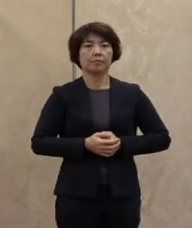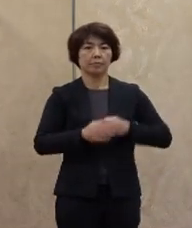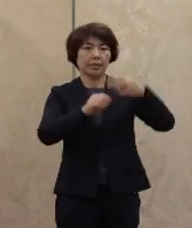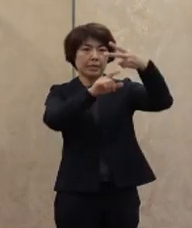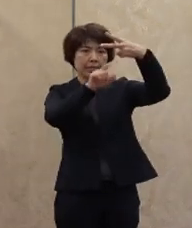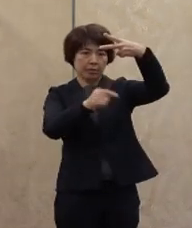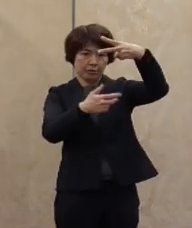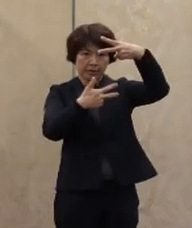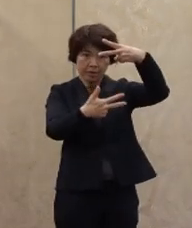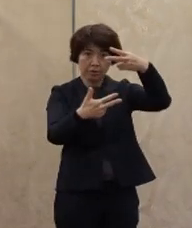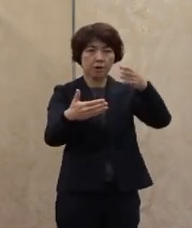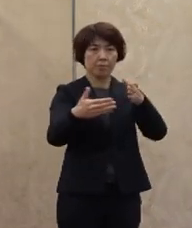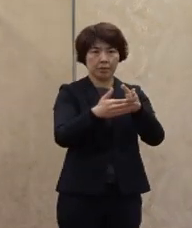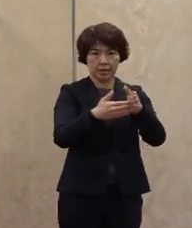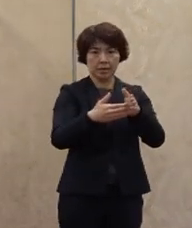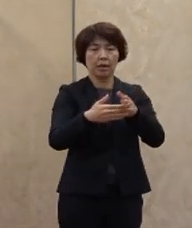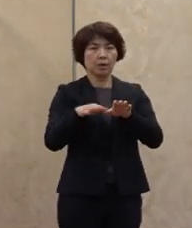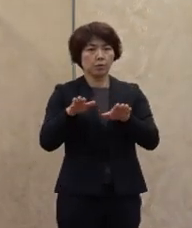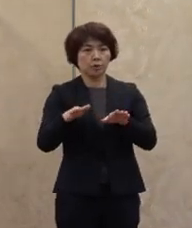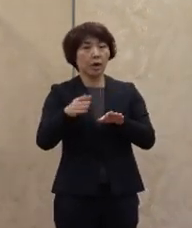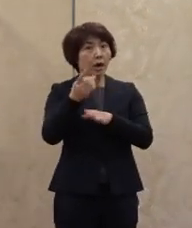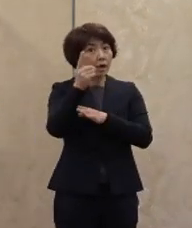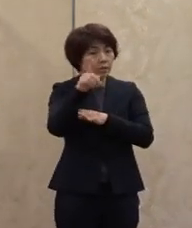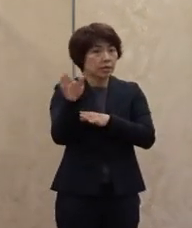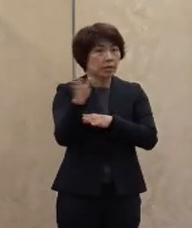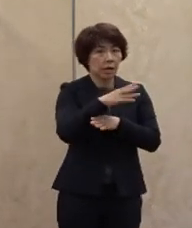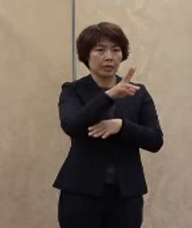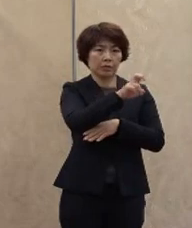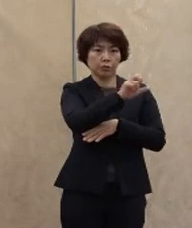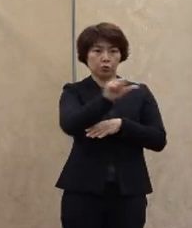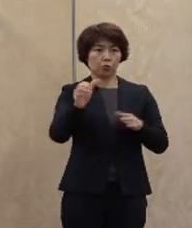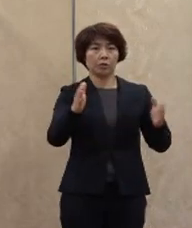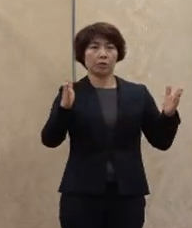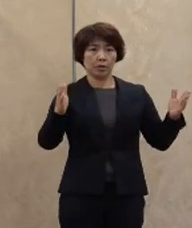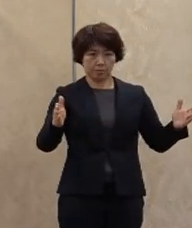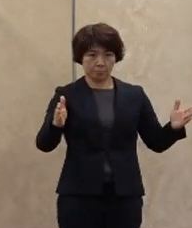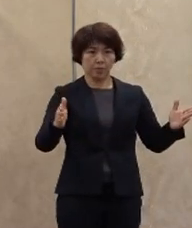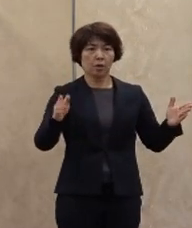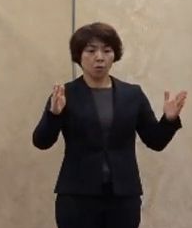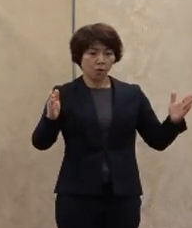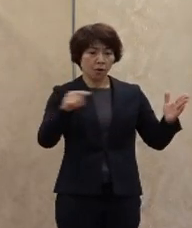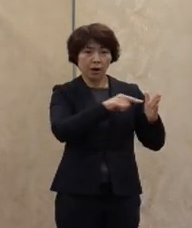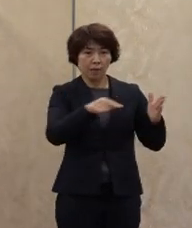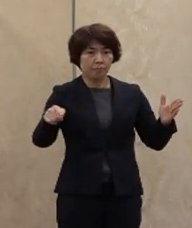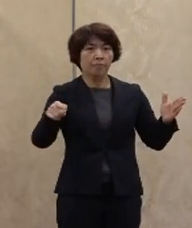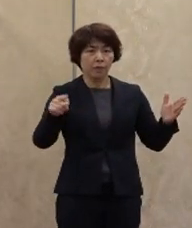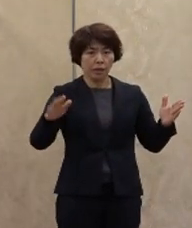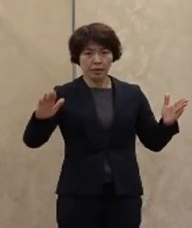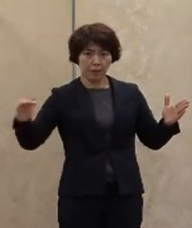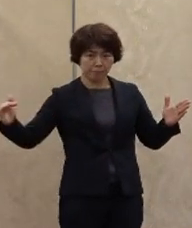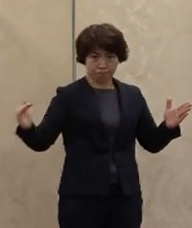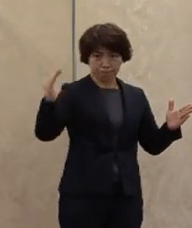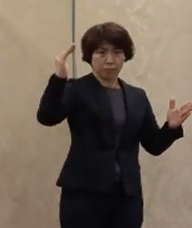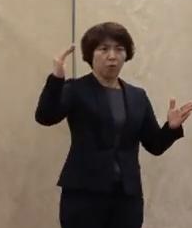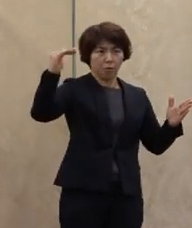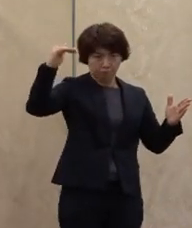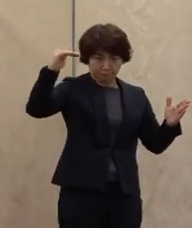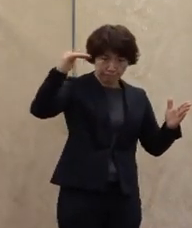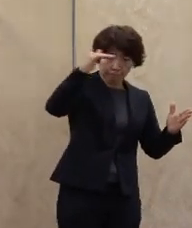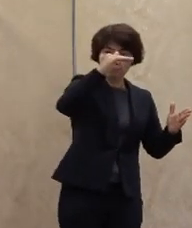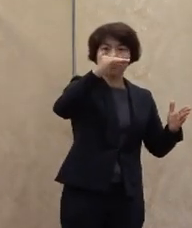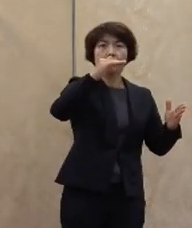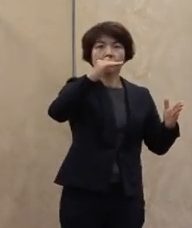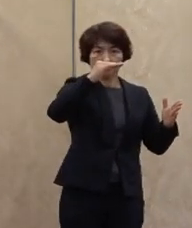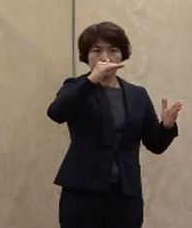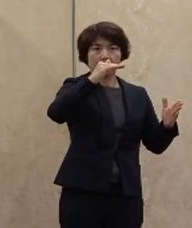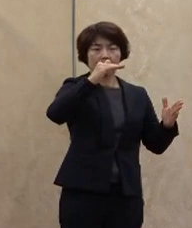月7日までです。25日間ですので、なんとかこの期間で感染を今ぐっと右肩に上がってますが、これを抑え込む